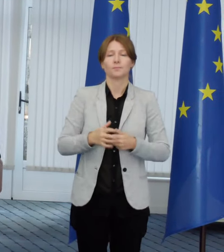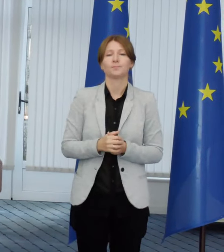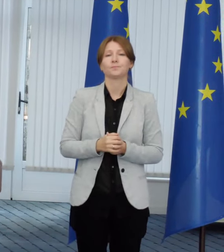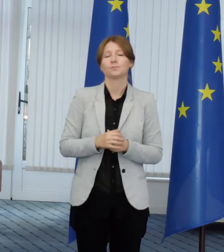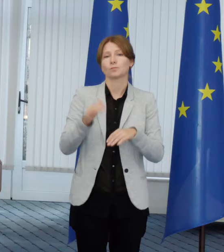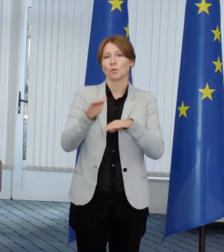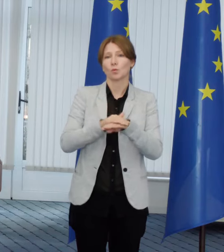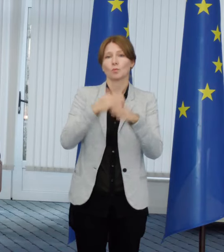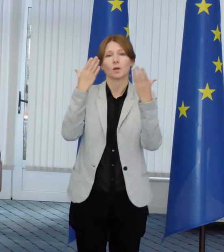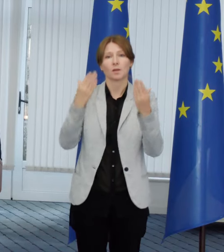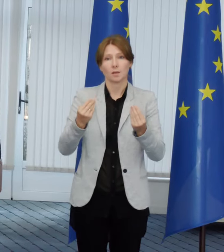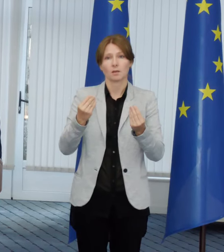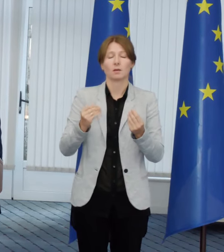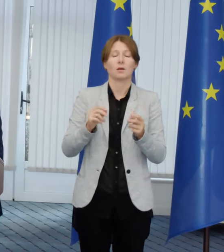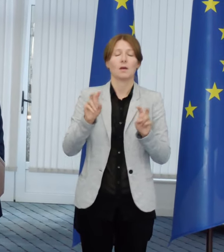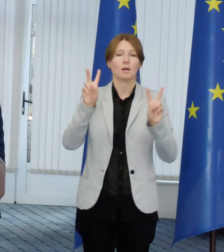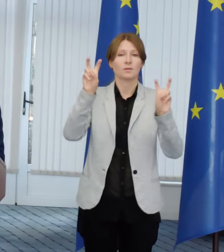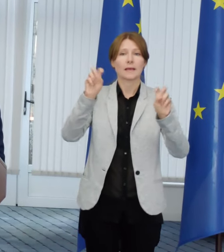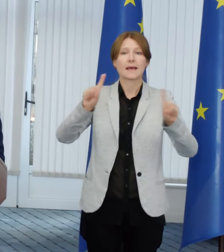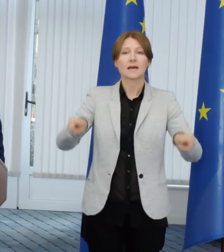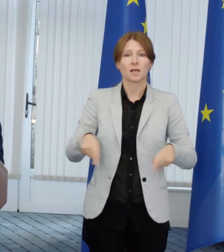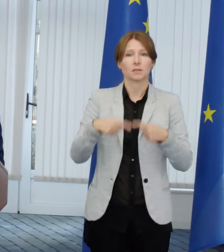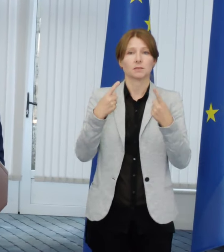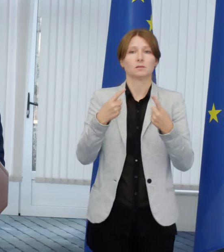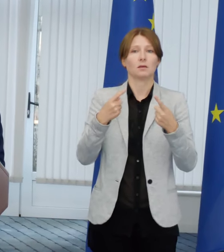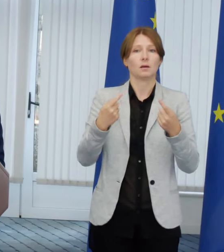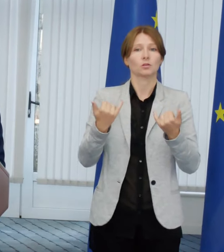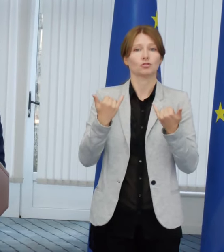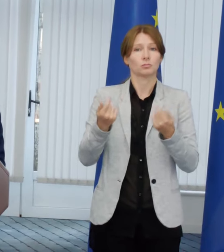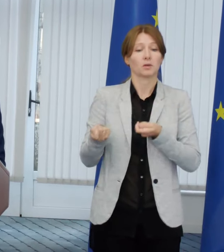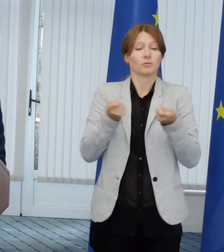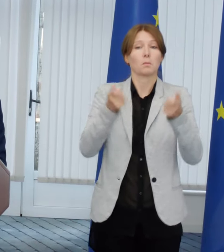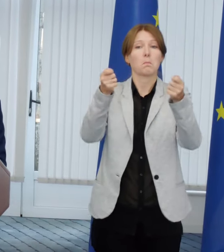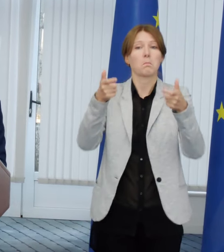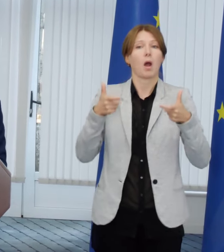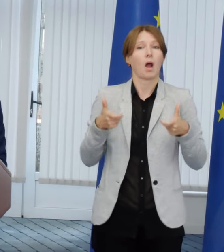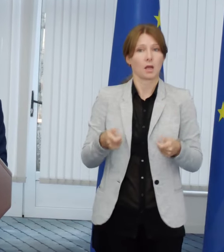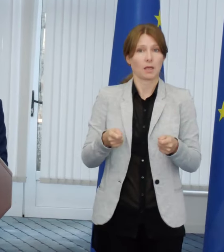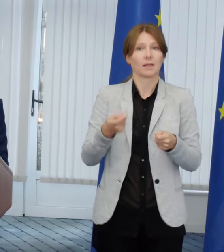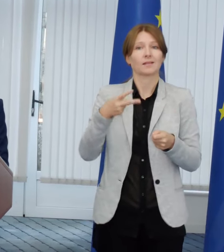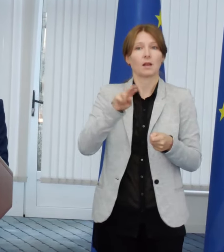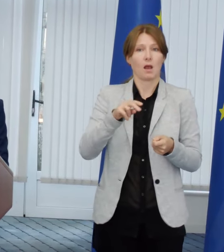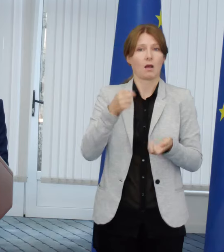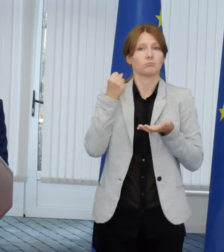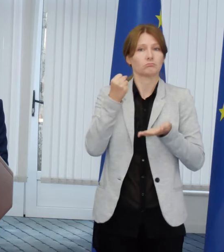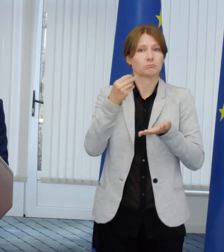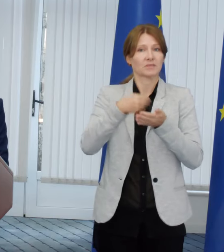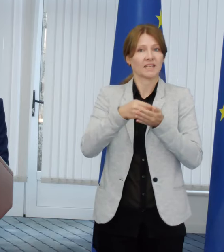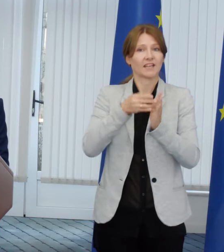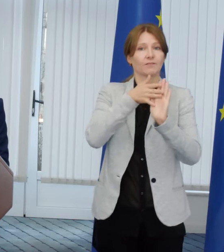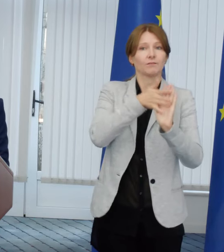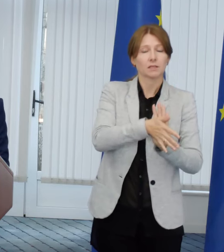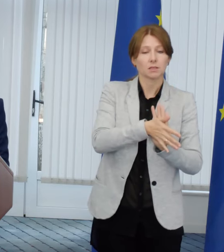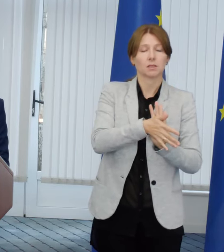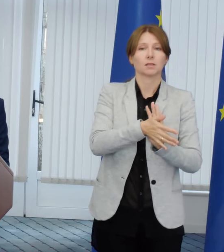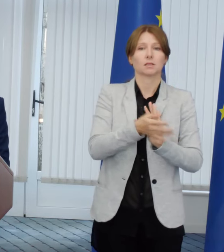Bună ziua! Reforma Restart până astăzi a venit cu un pachet larg de investiții pentru colegii din prima linie,